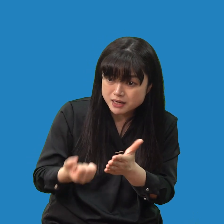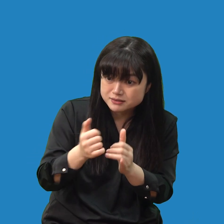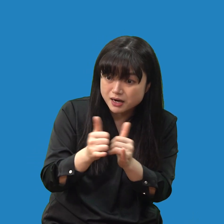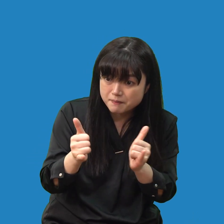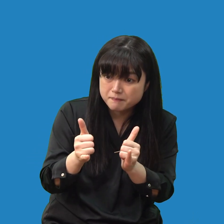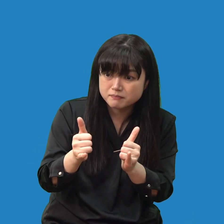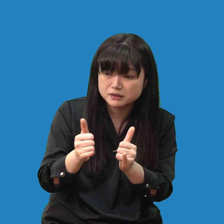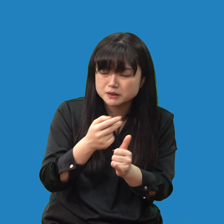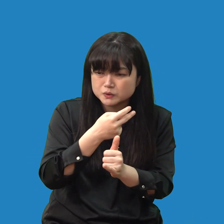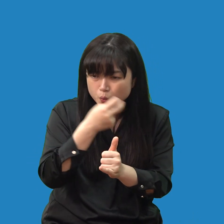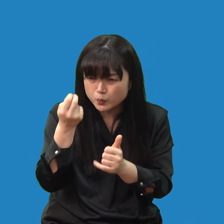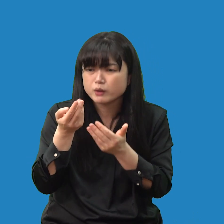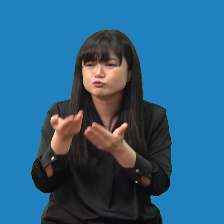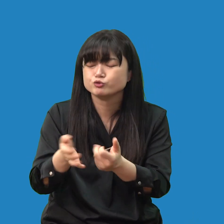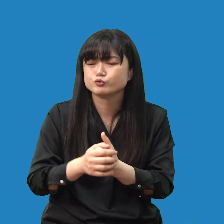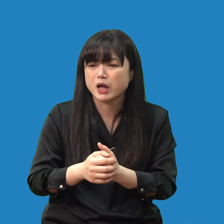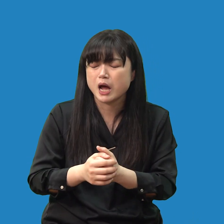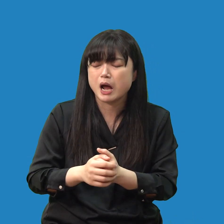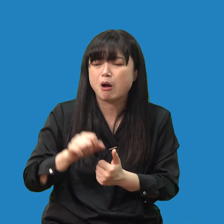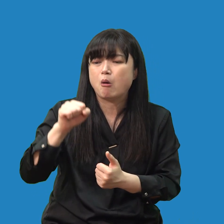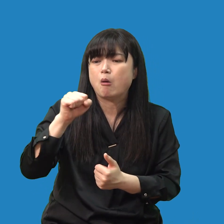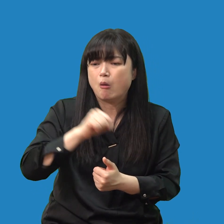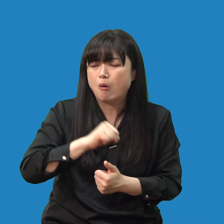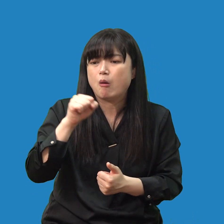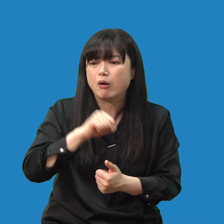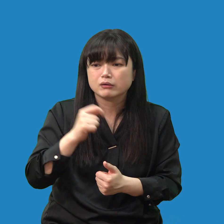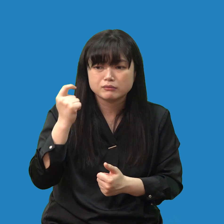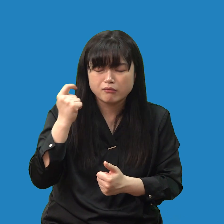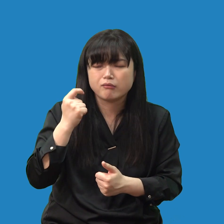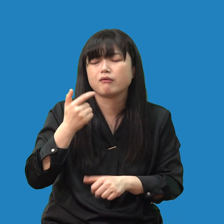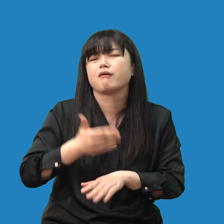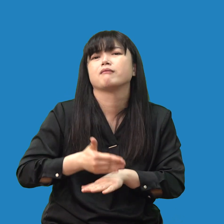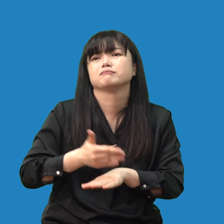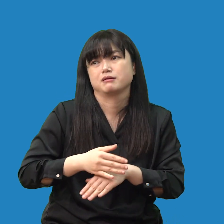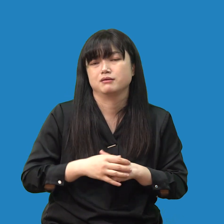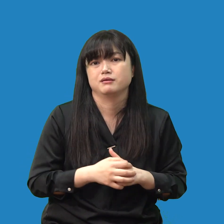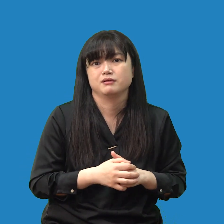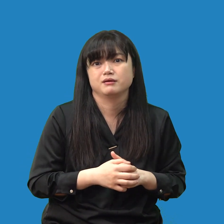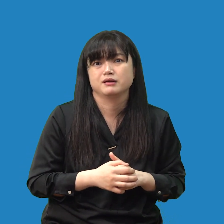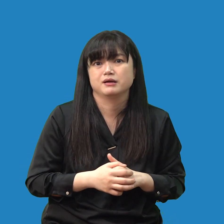사람에게 탁월함을 주신다. 참 그것을 듣고 참 감사했습니다.